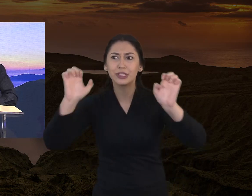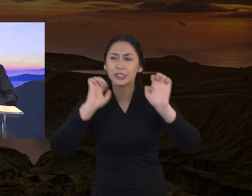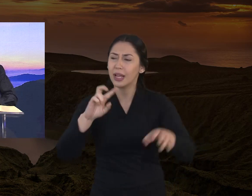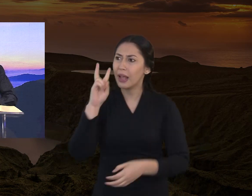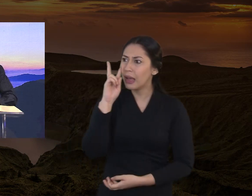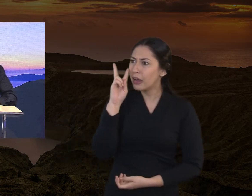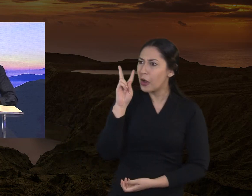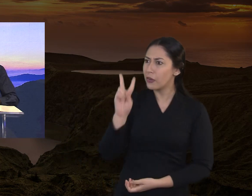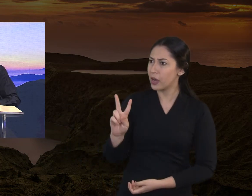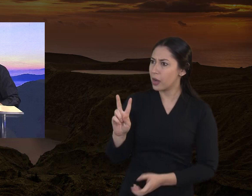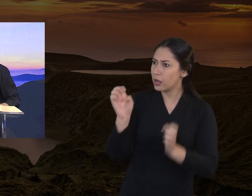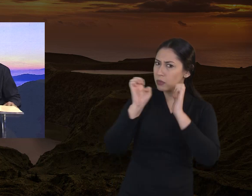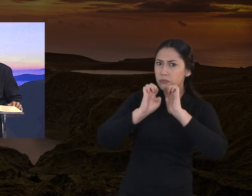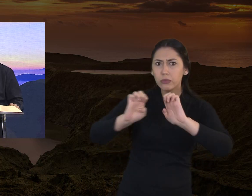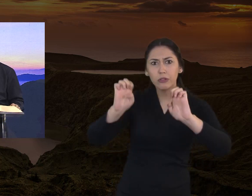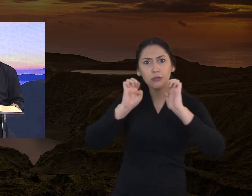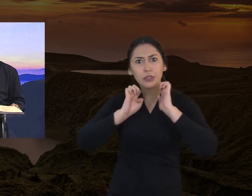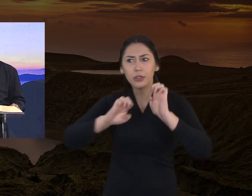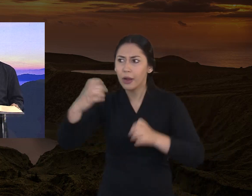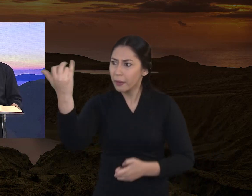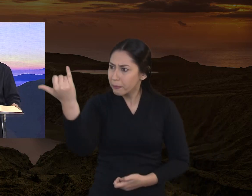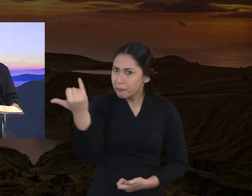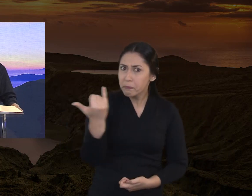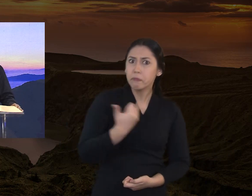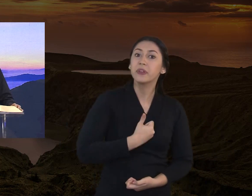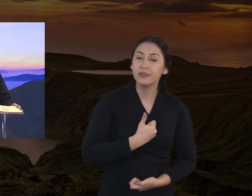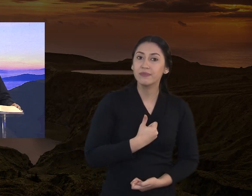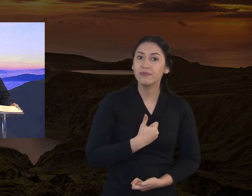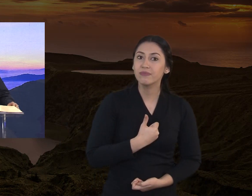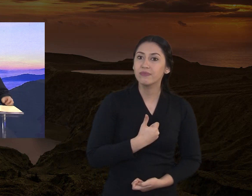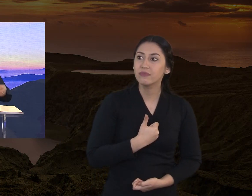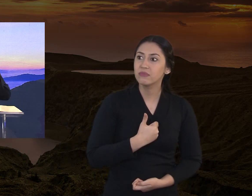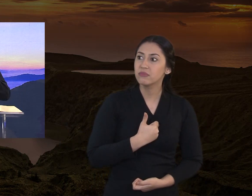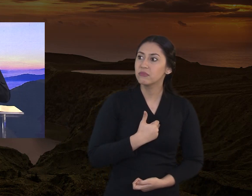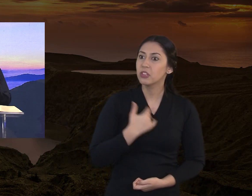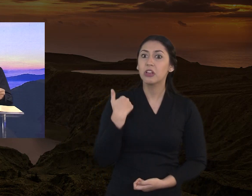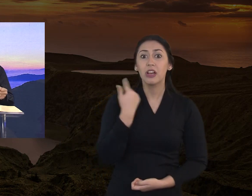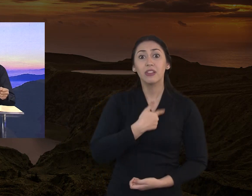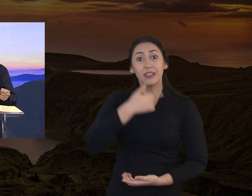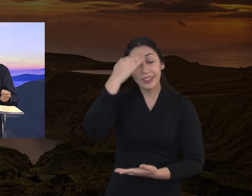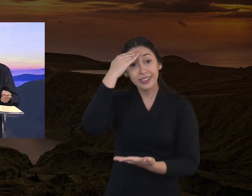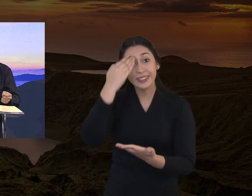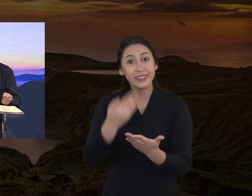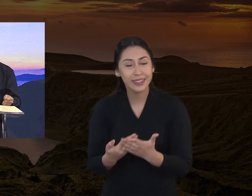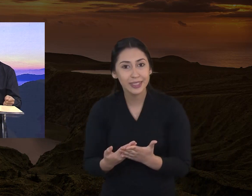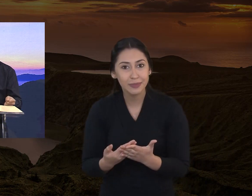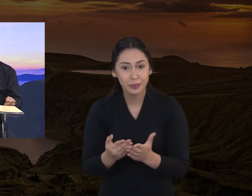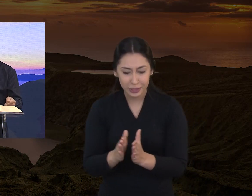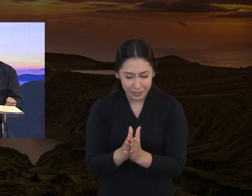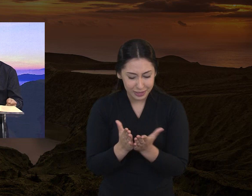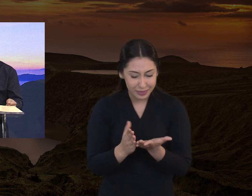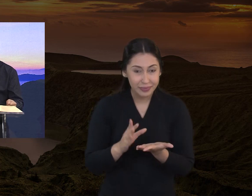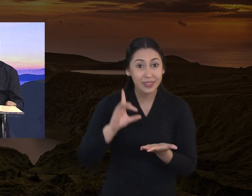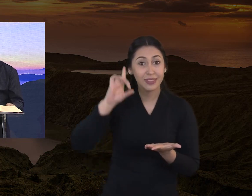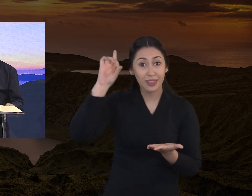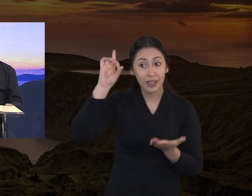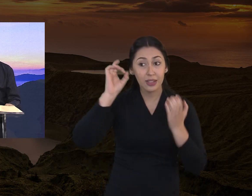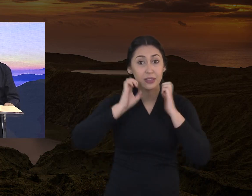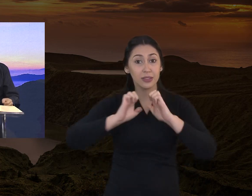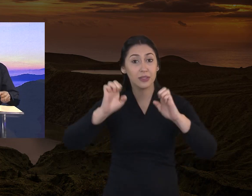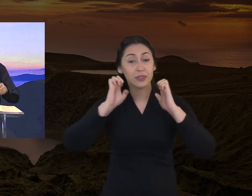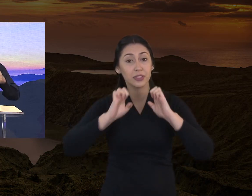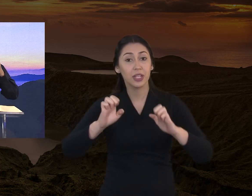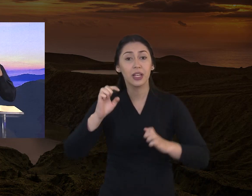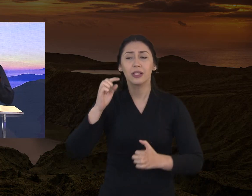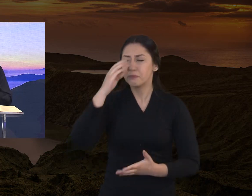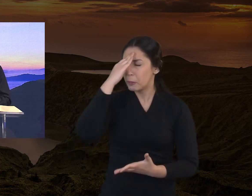e, através do Evangelho, né, a palavra do Evangelho, nós cremos na palavra do Evangelho e